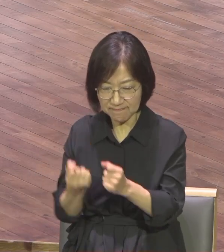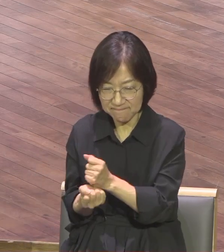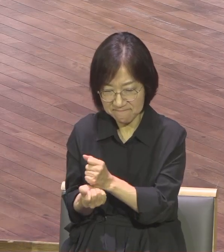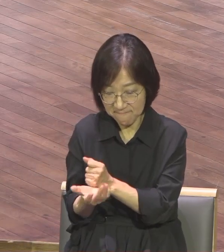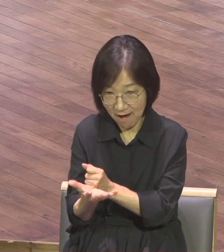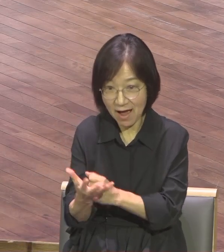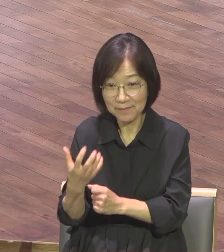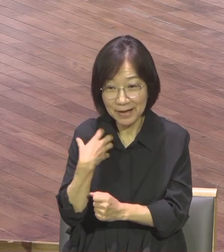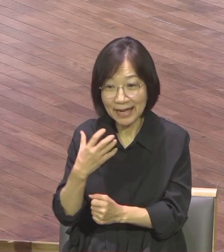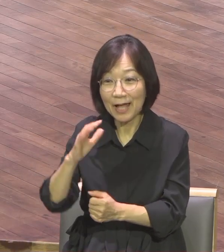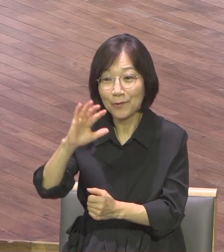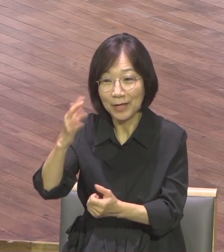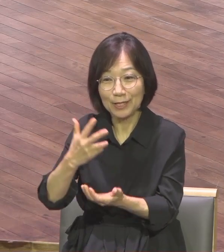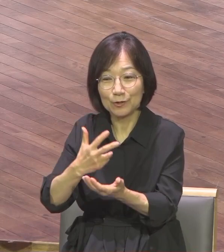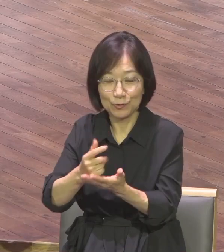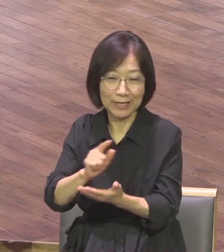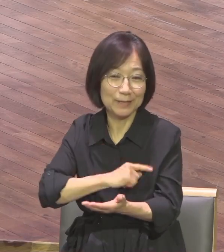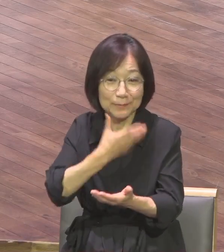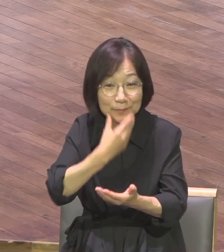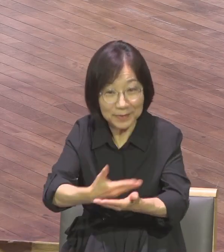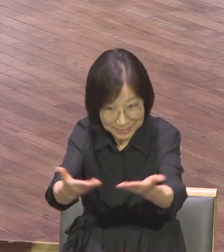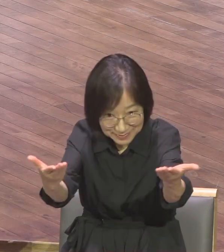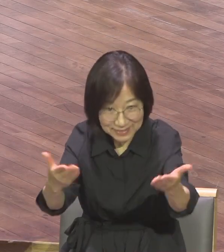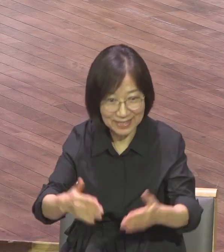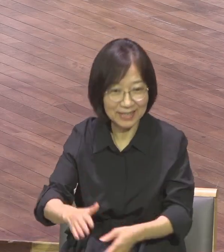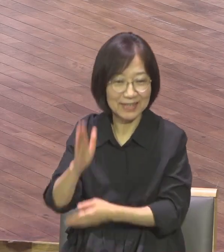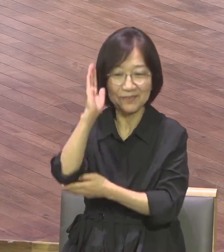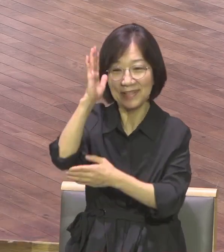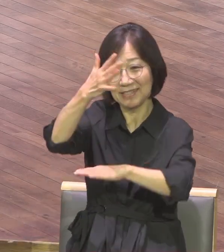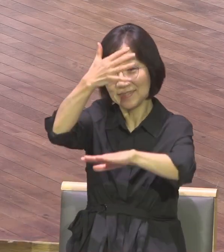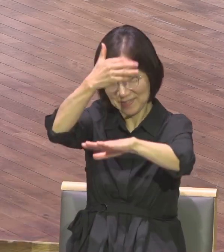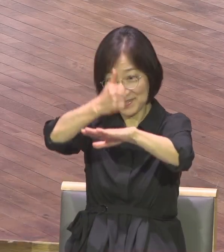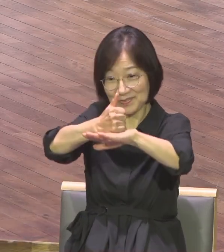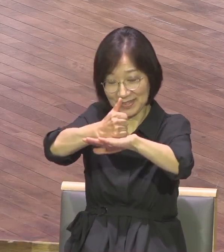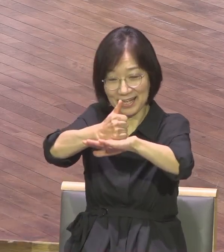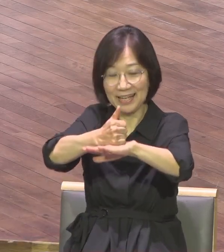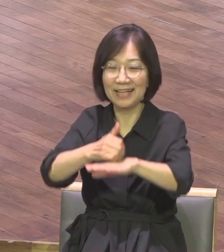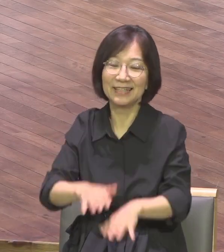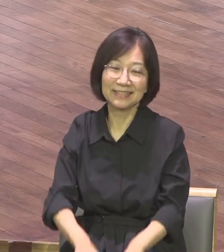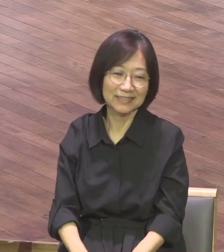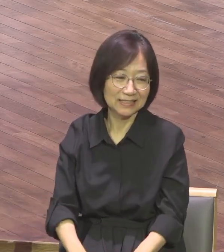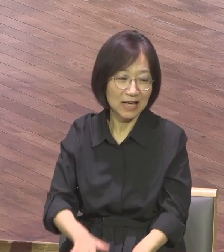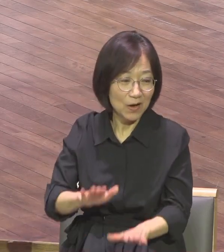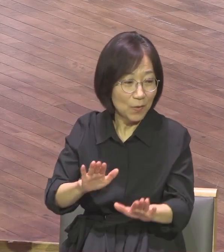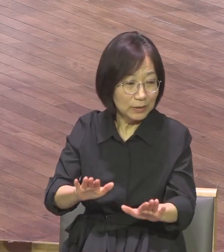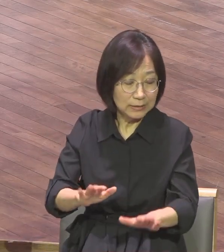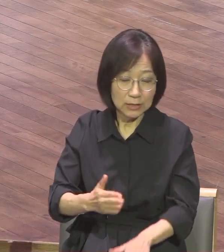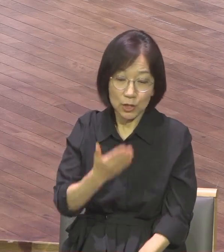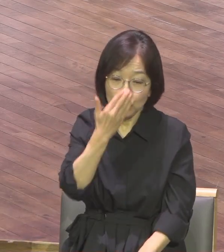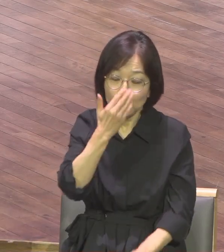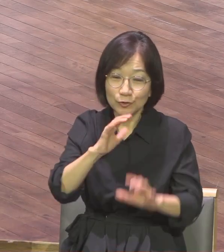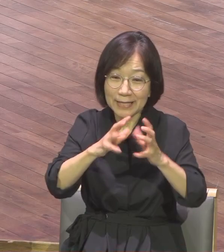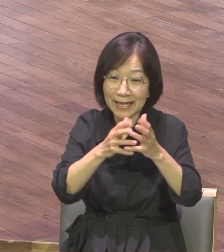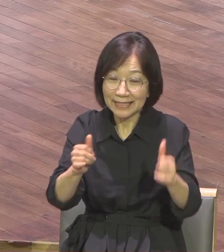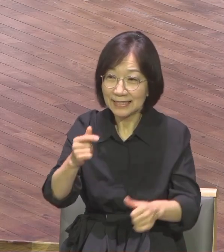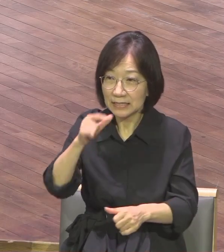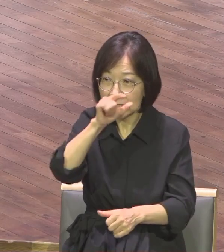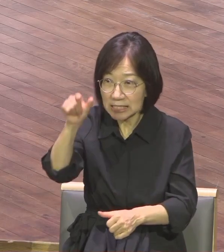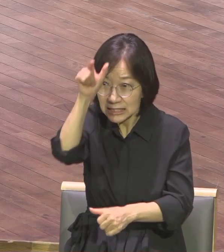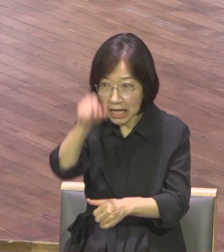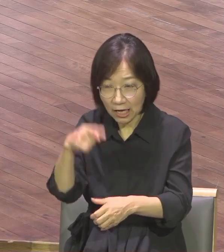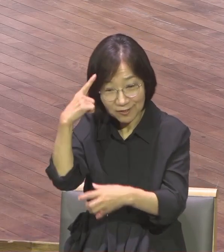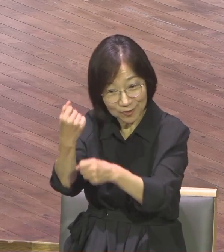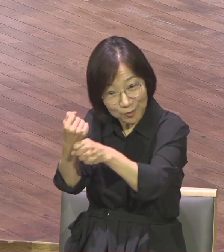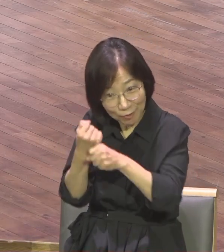영계 전승도 되기를 주님으로 축복합니다. 결론입니다. 유대인 신학자이던 아브라함 요소 헤셀이라는